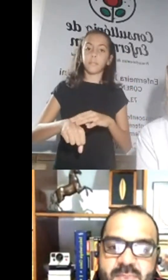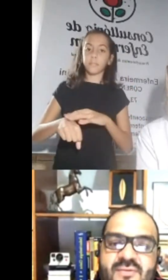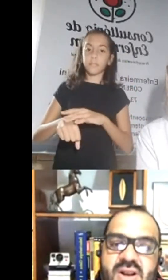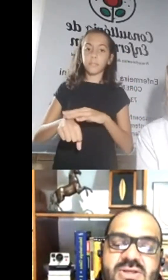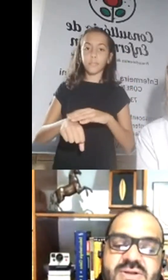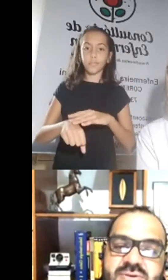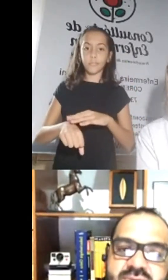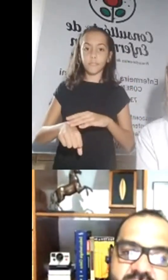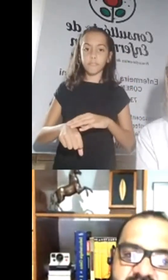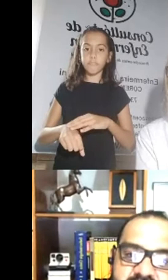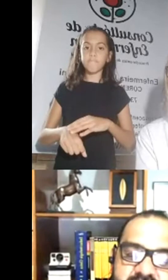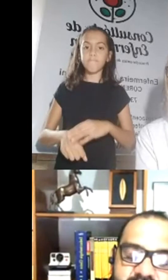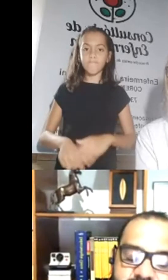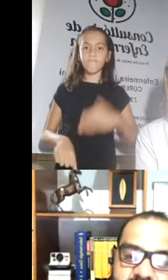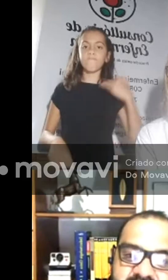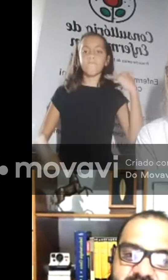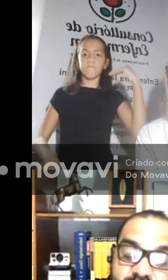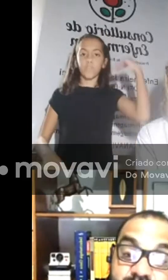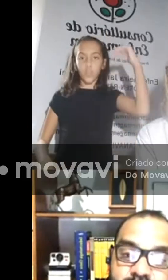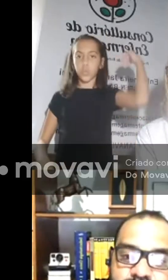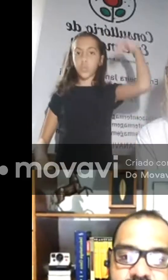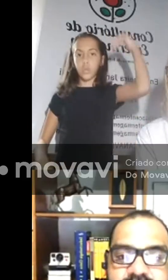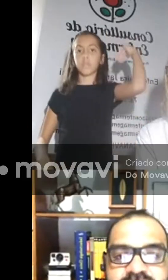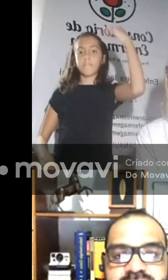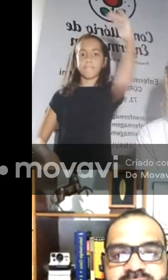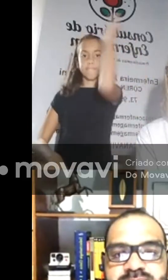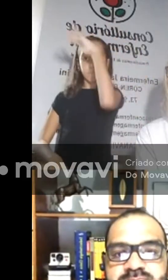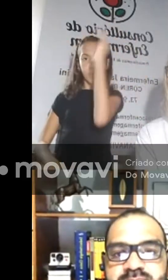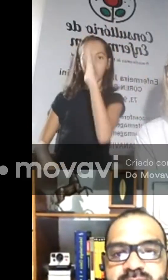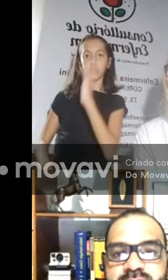bem prevalente no nosso Brasil, no nosso mundo, né?